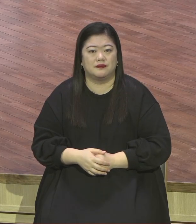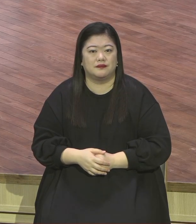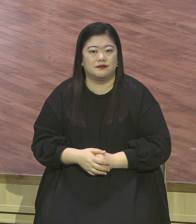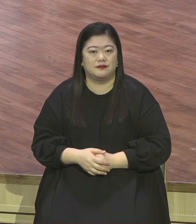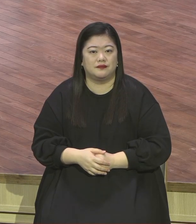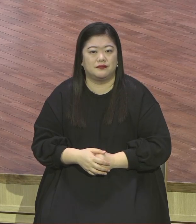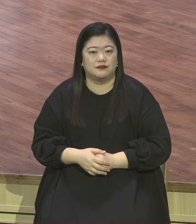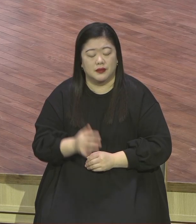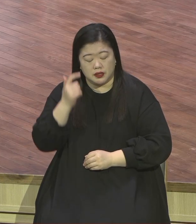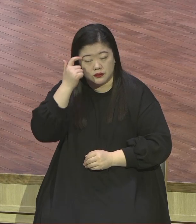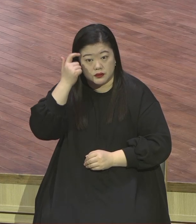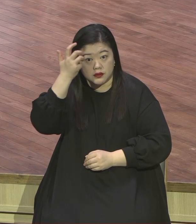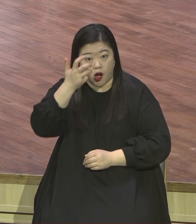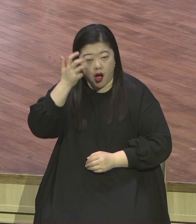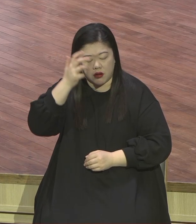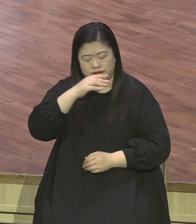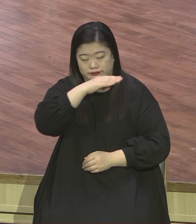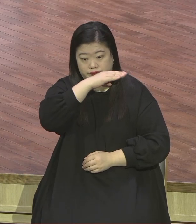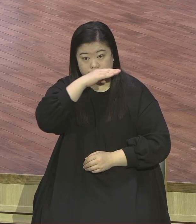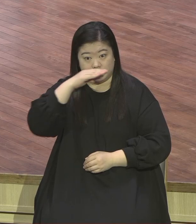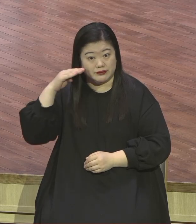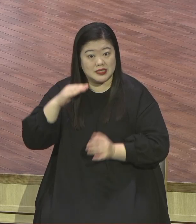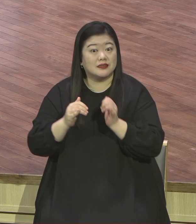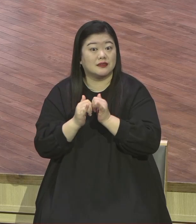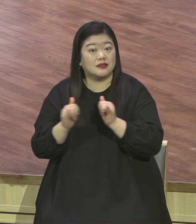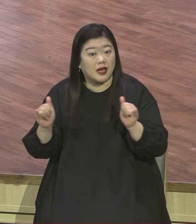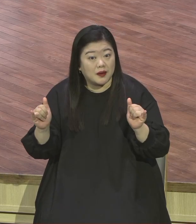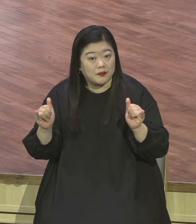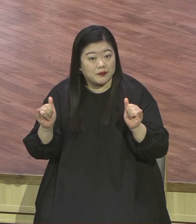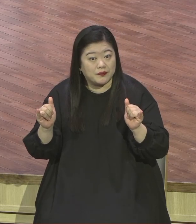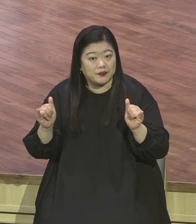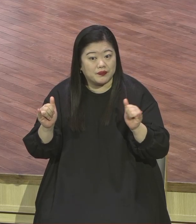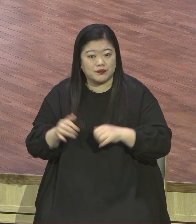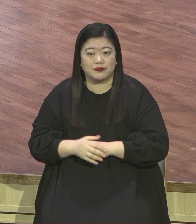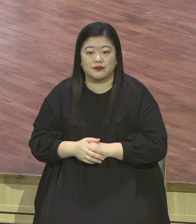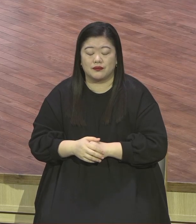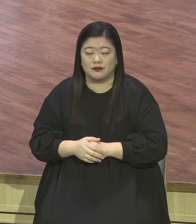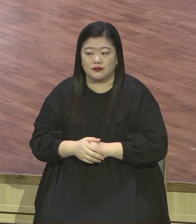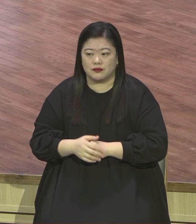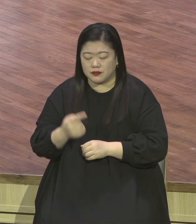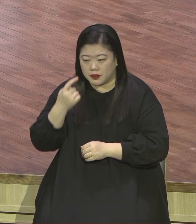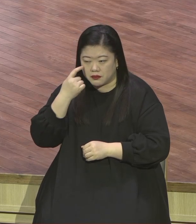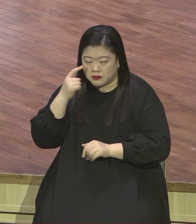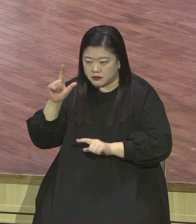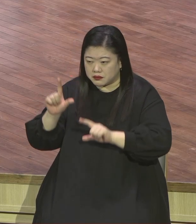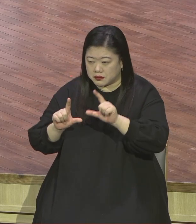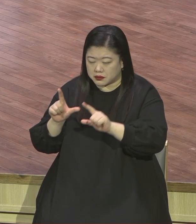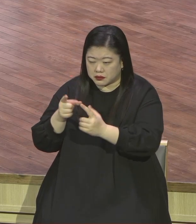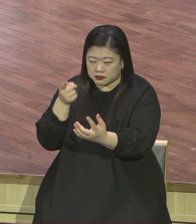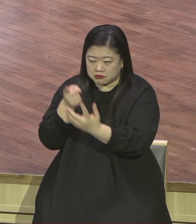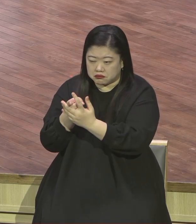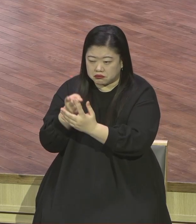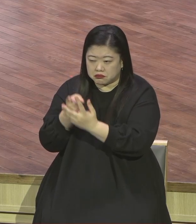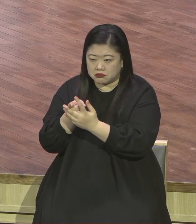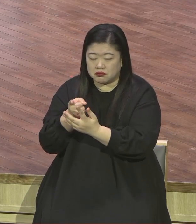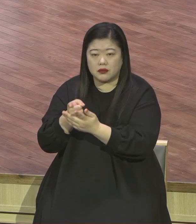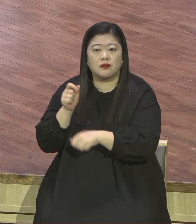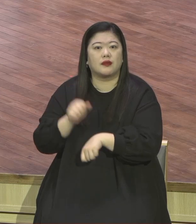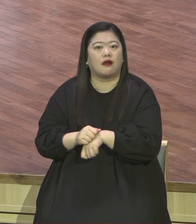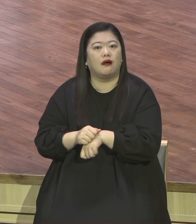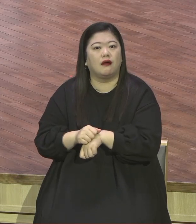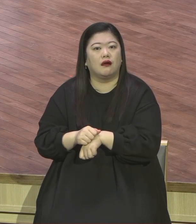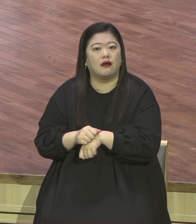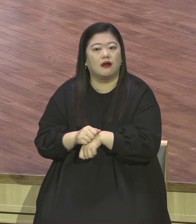사람은요 사람 딱 보면 그 웃음이 진실인지 아닌지 다 파괴돼요 무슨 의미로 말하는지